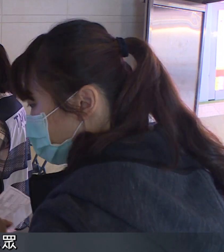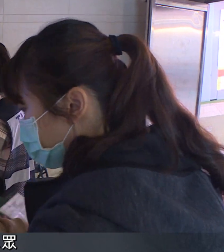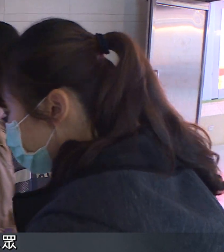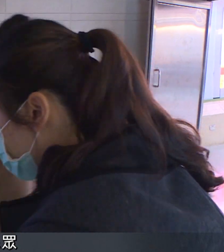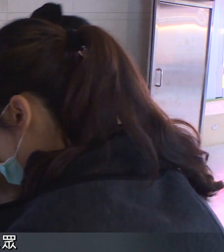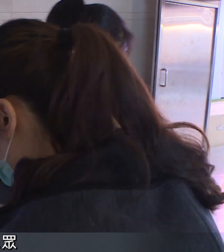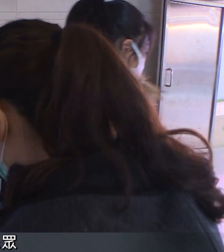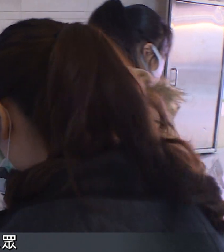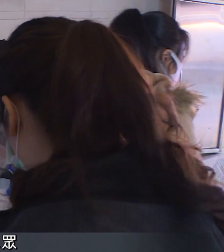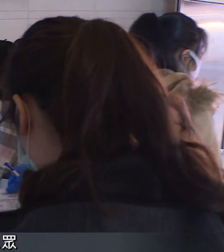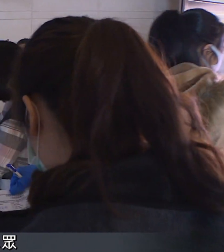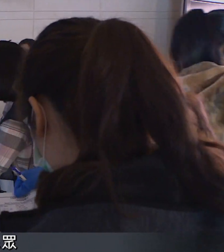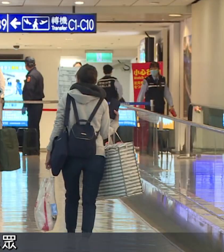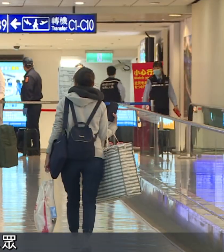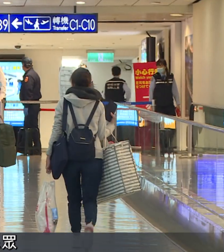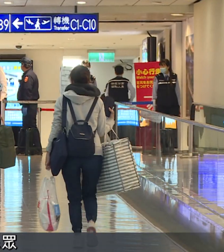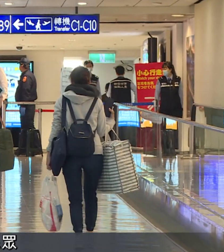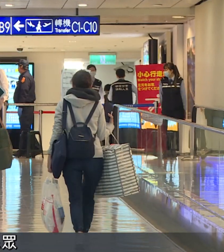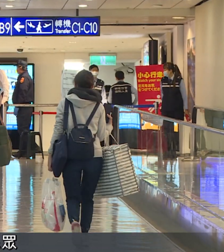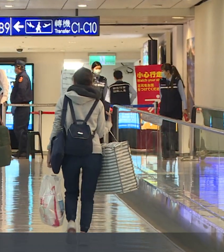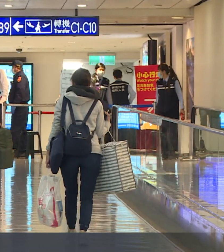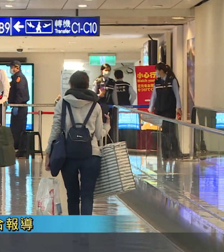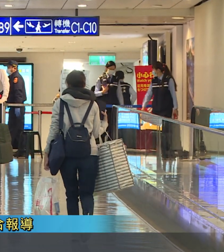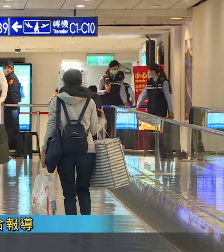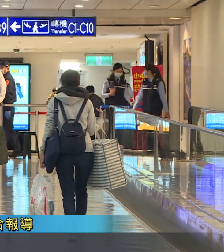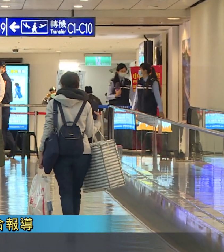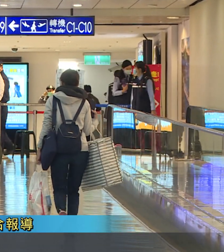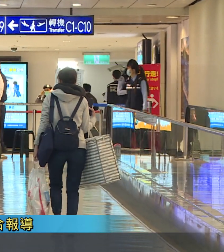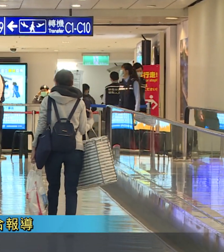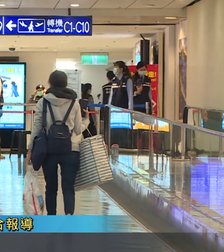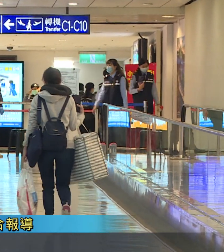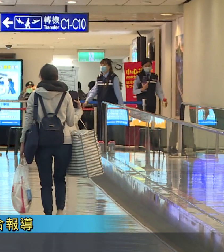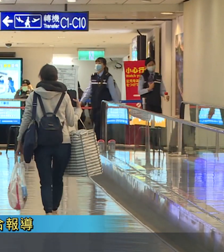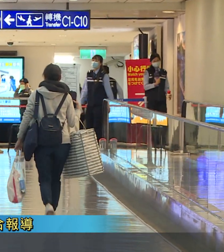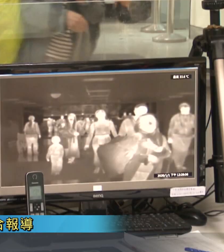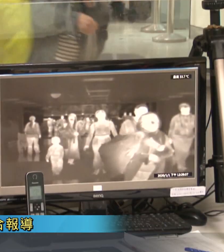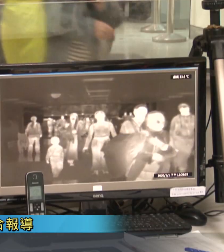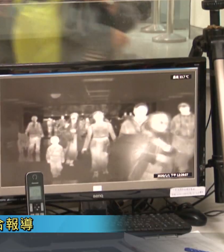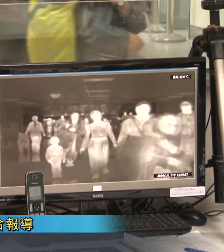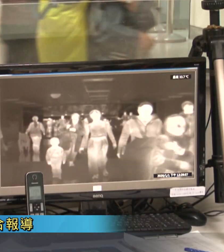如果有症状就必须要裁检。记者朱凤菊、钟建刚综合报道。